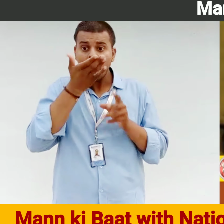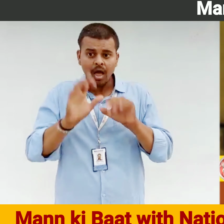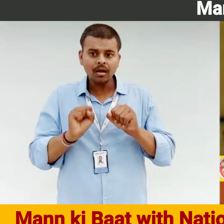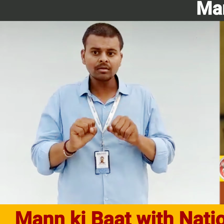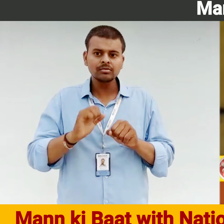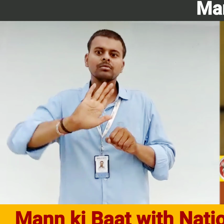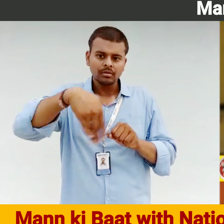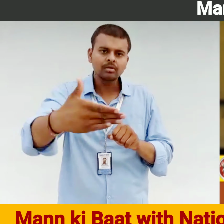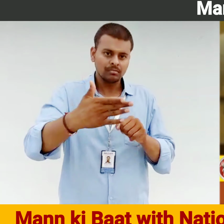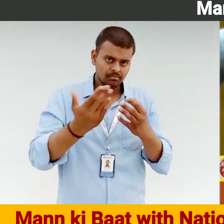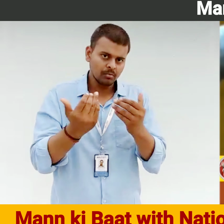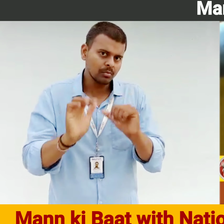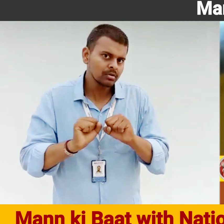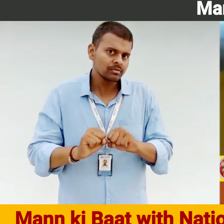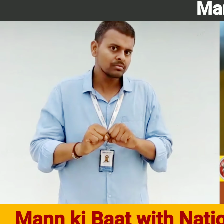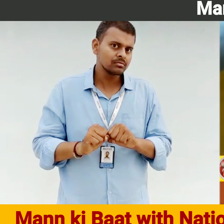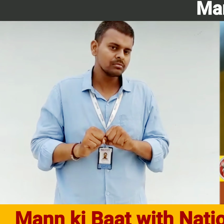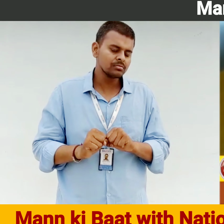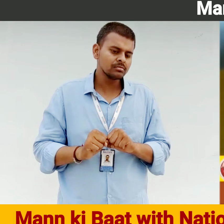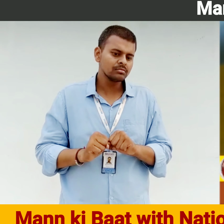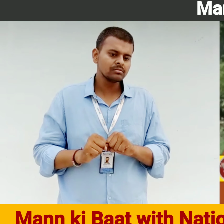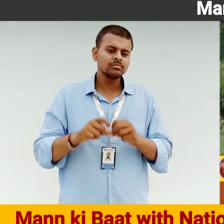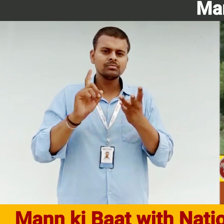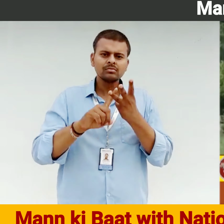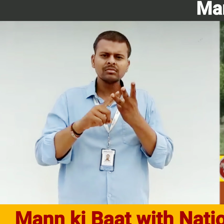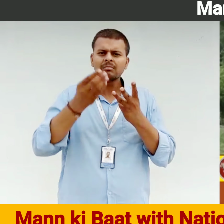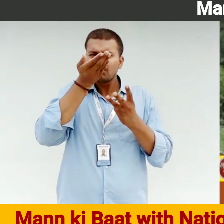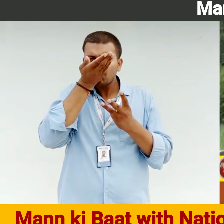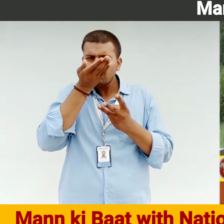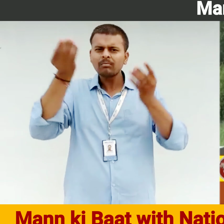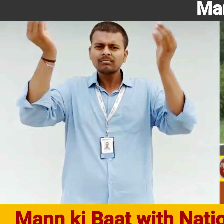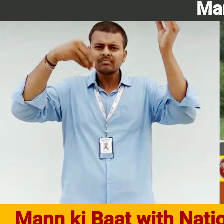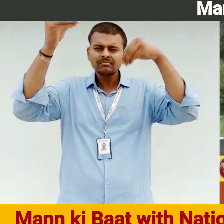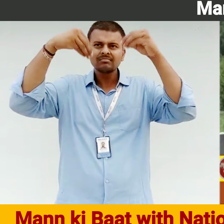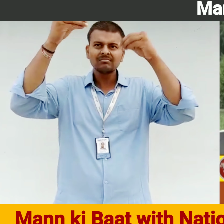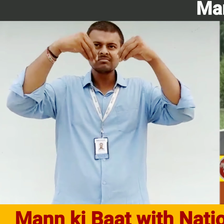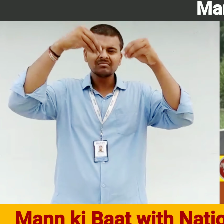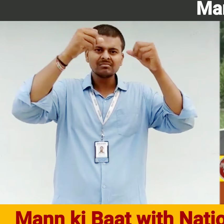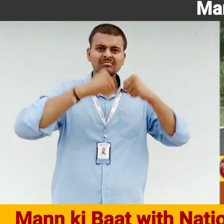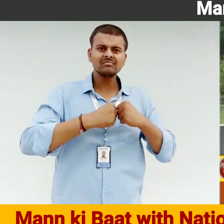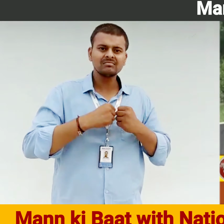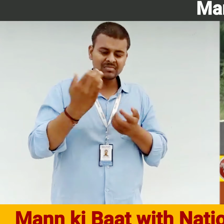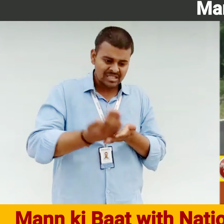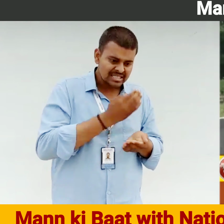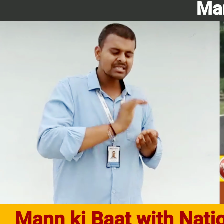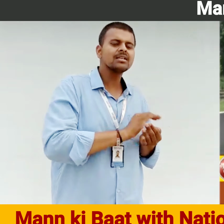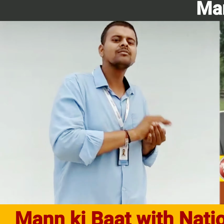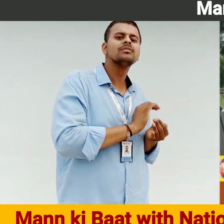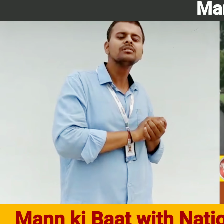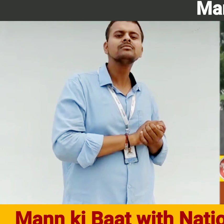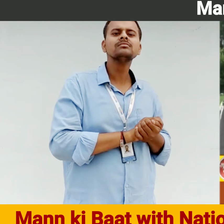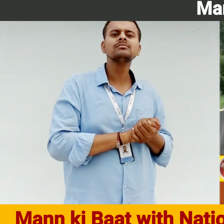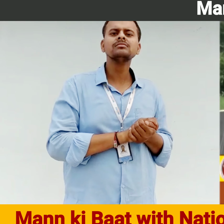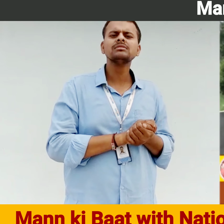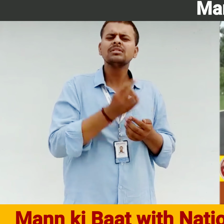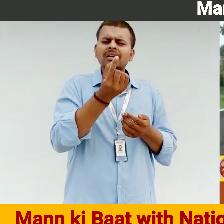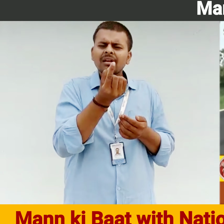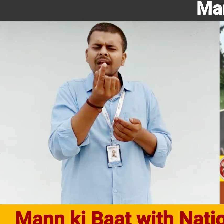पानी, बारिश का पानी, ये हमें बचाना है, एक एक बूंद को बचाना है।